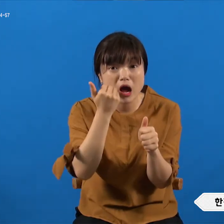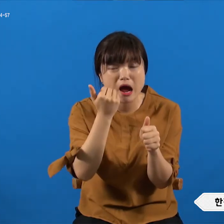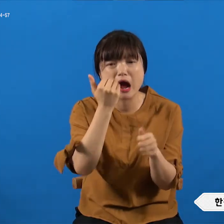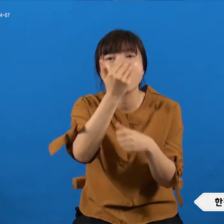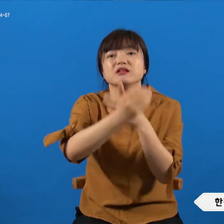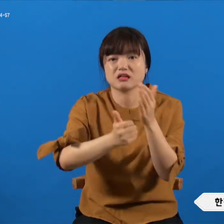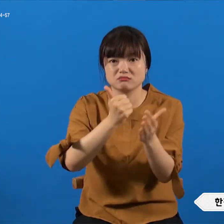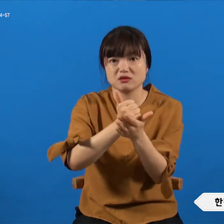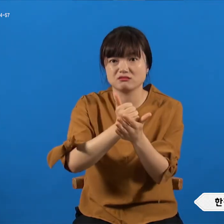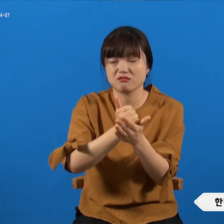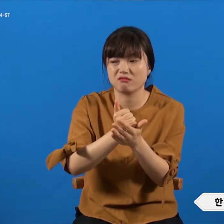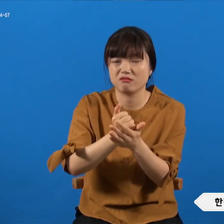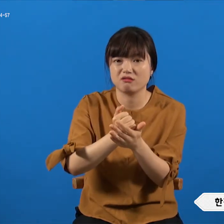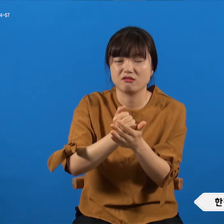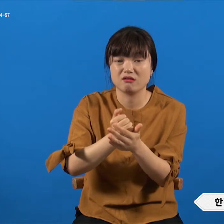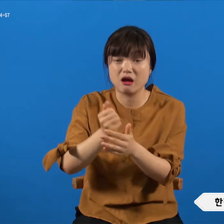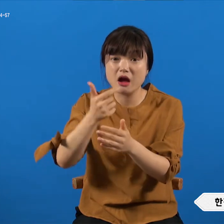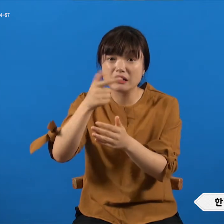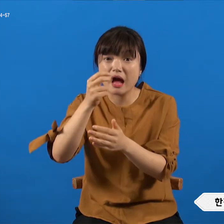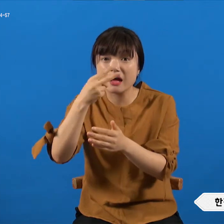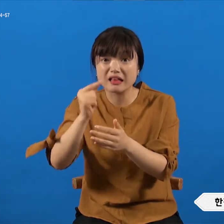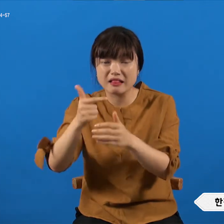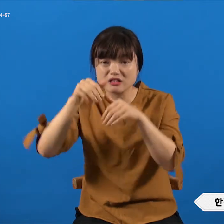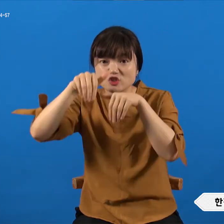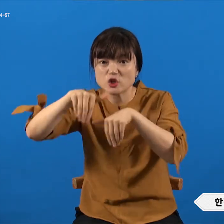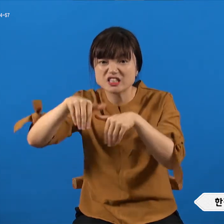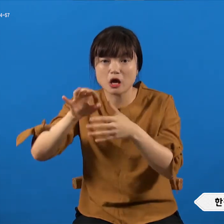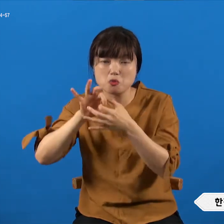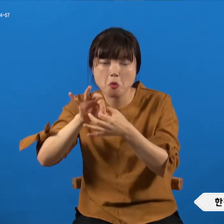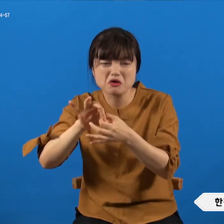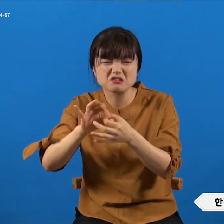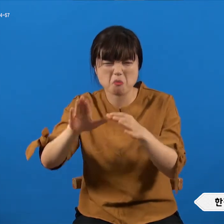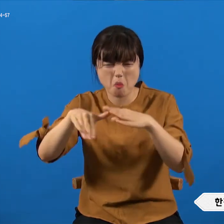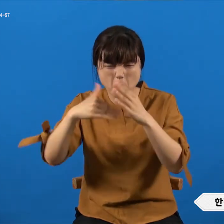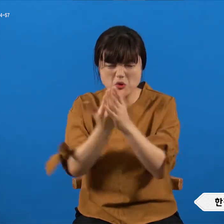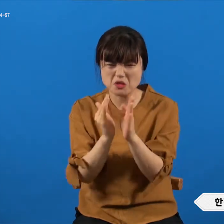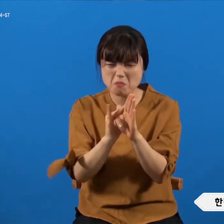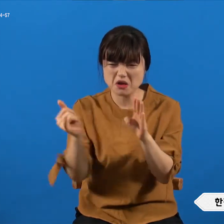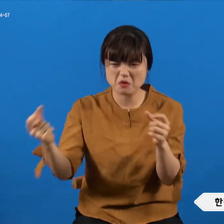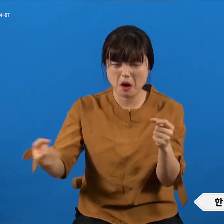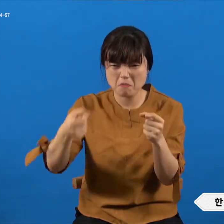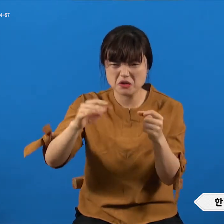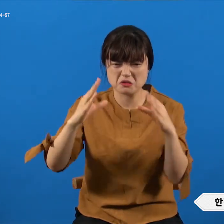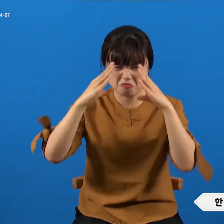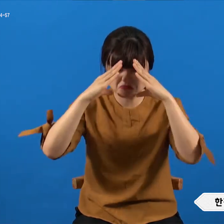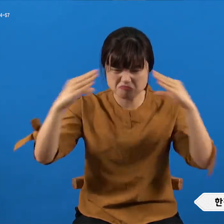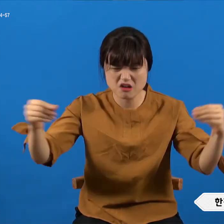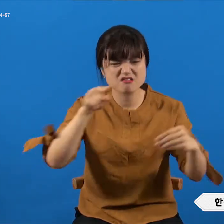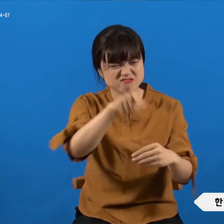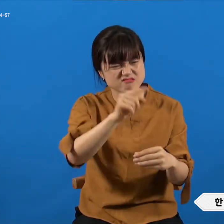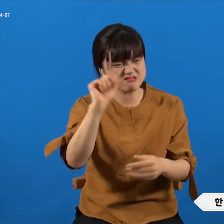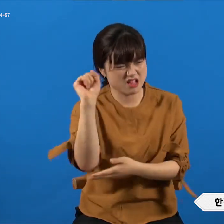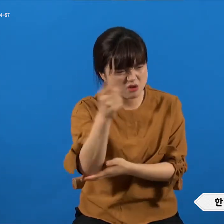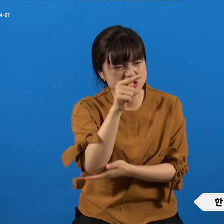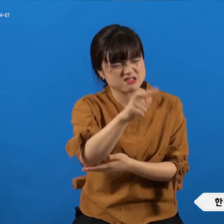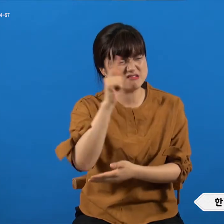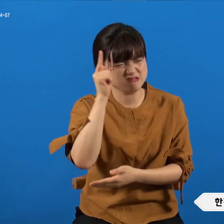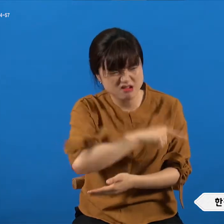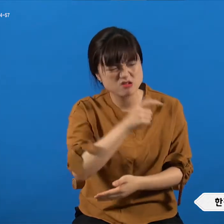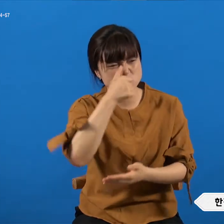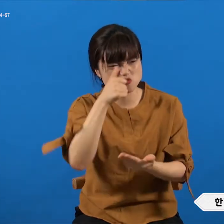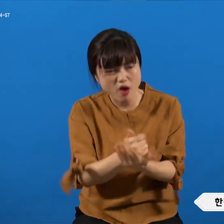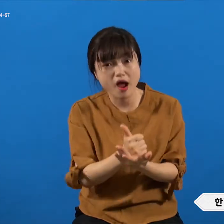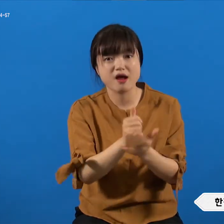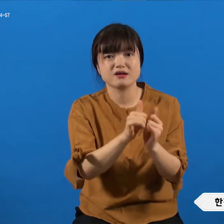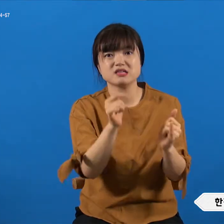해버리셨습니다. 하나님이 나단 선지자를 통해서 만백성 보는 앞에서 다윗을 향하여 당신이 그 흉악한